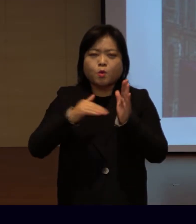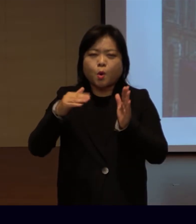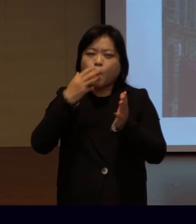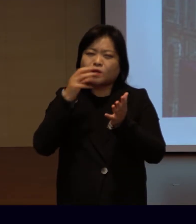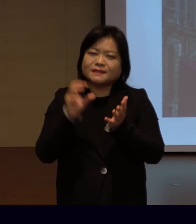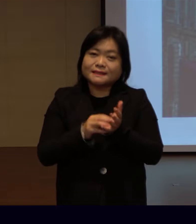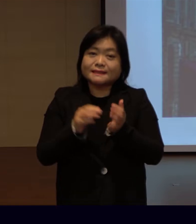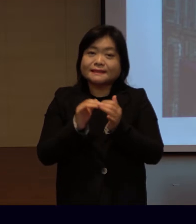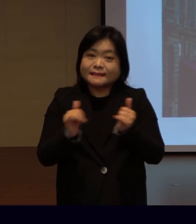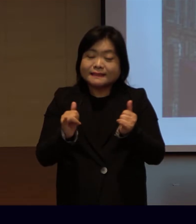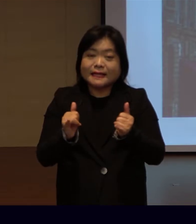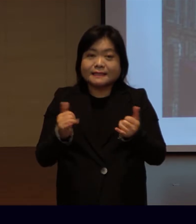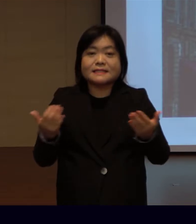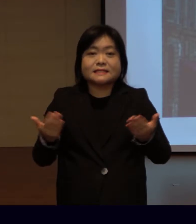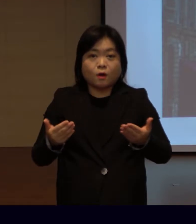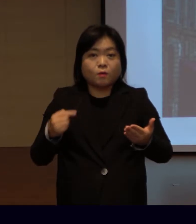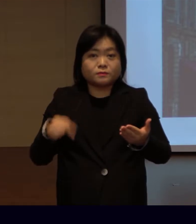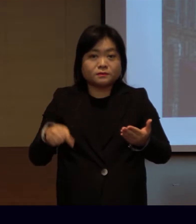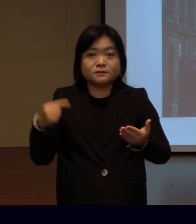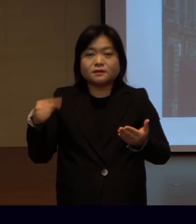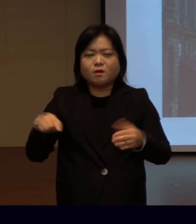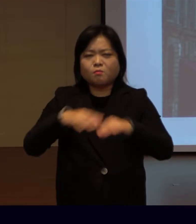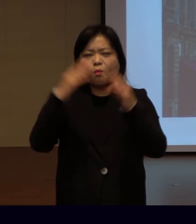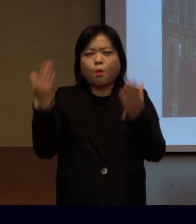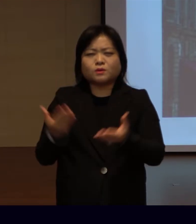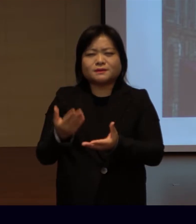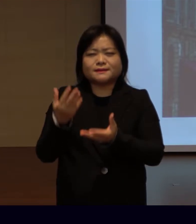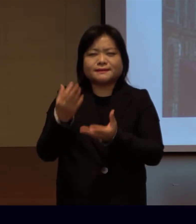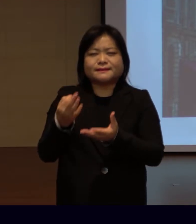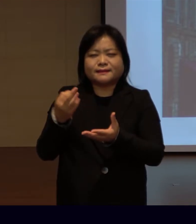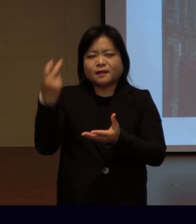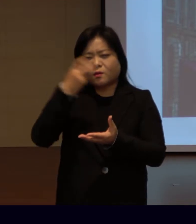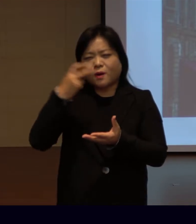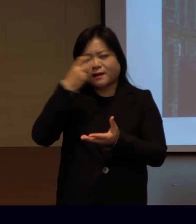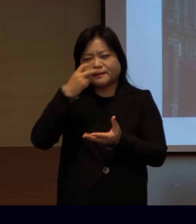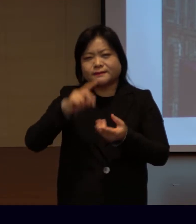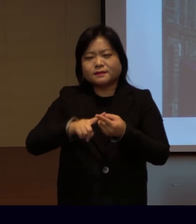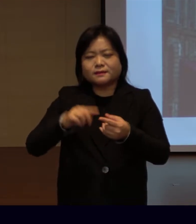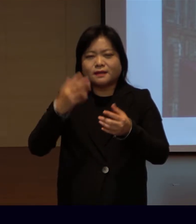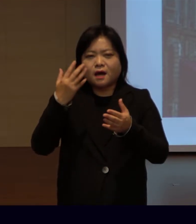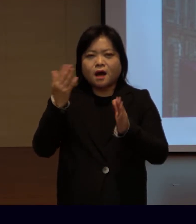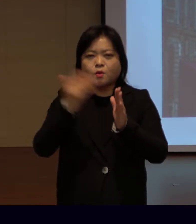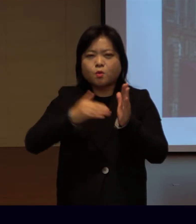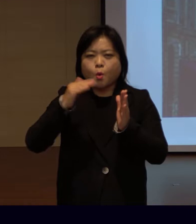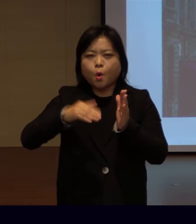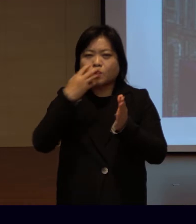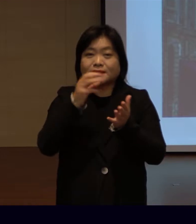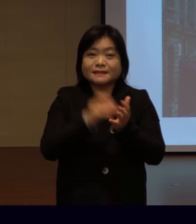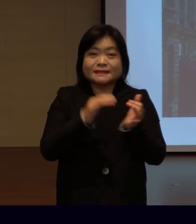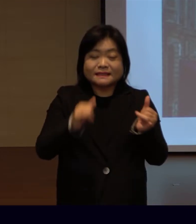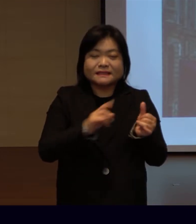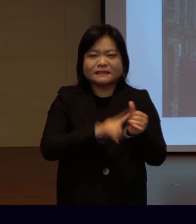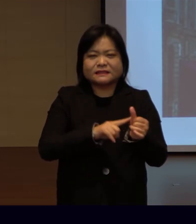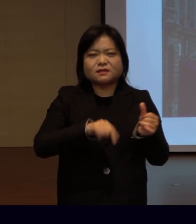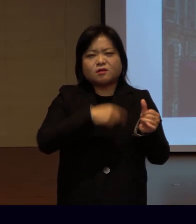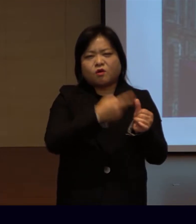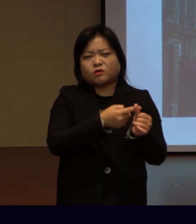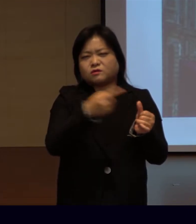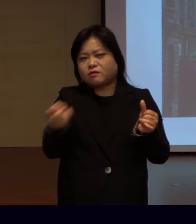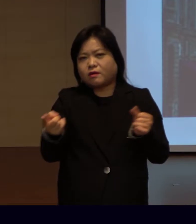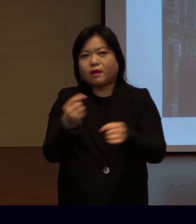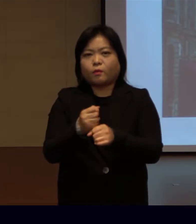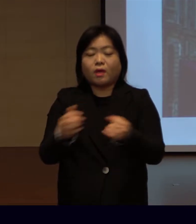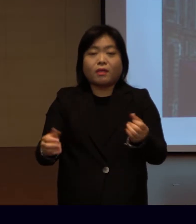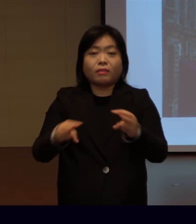공증인이라는 직업은 모든 재산 관리는 다 공증인을 거쳐야 돼요. 땅을 사거나 뭐 결혼할